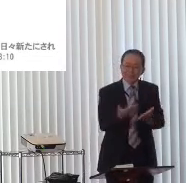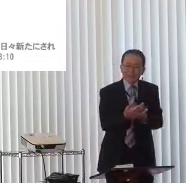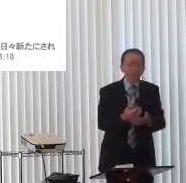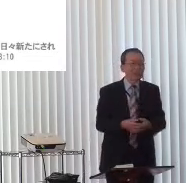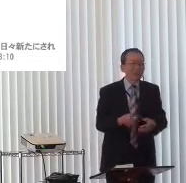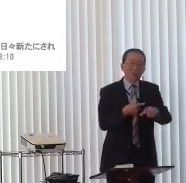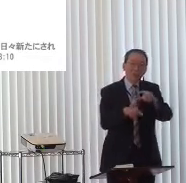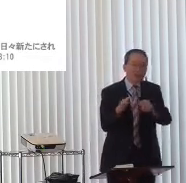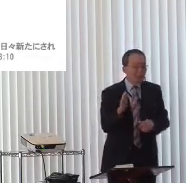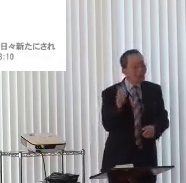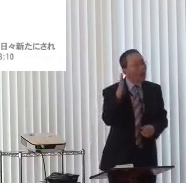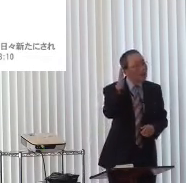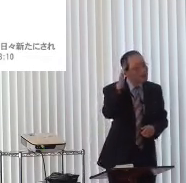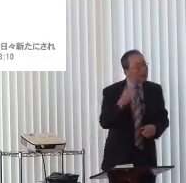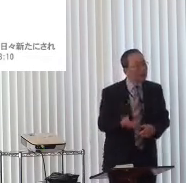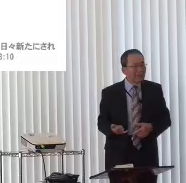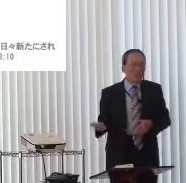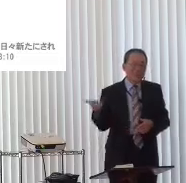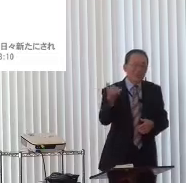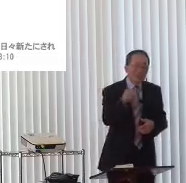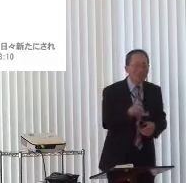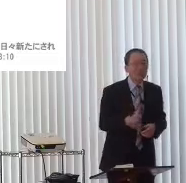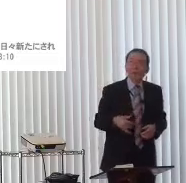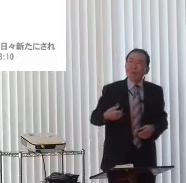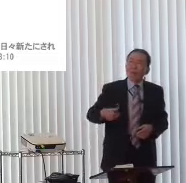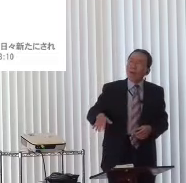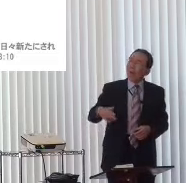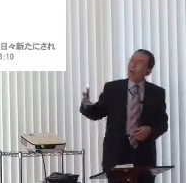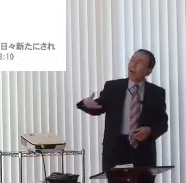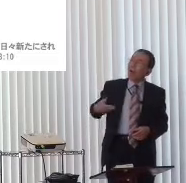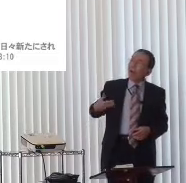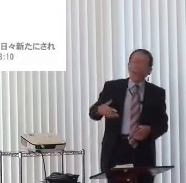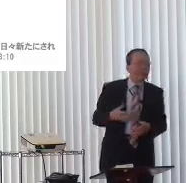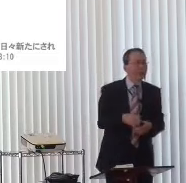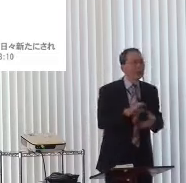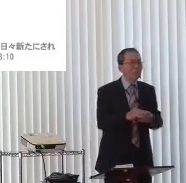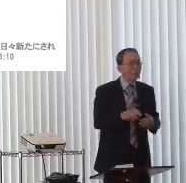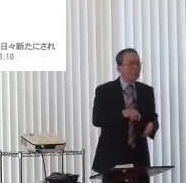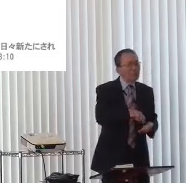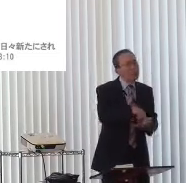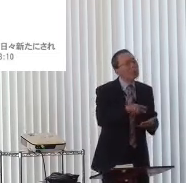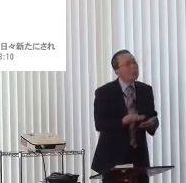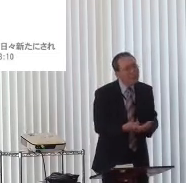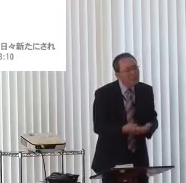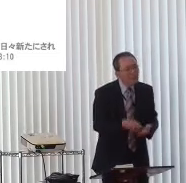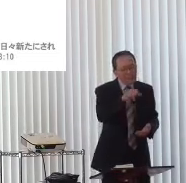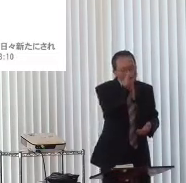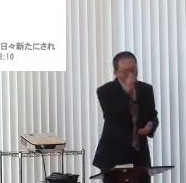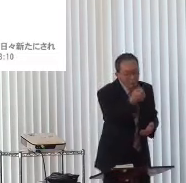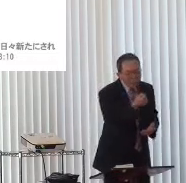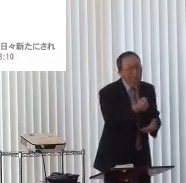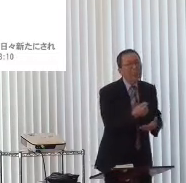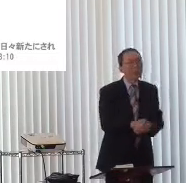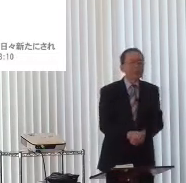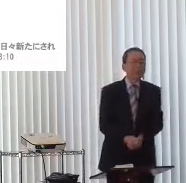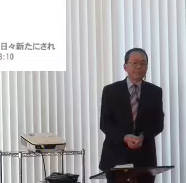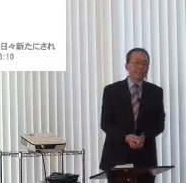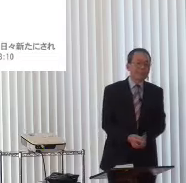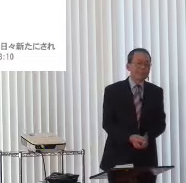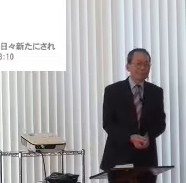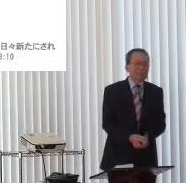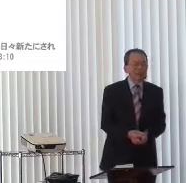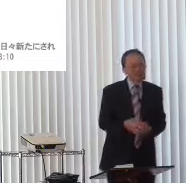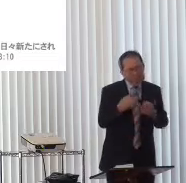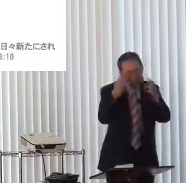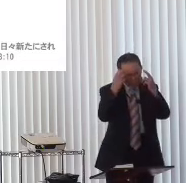もっと輝いたものになるはずだ。それを知らないからつまずいたり失敗したり